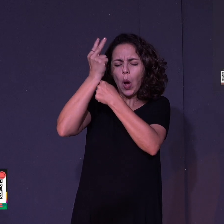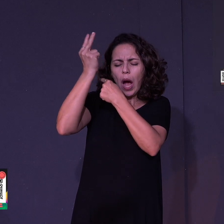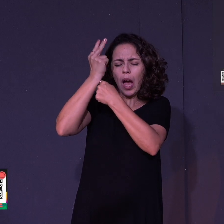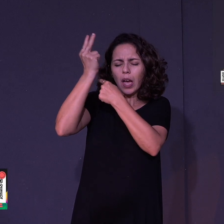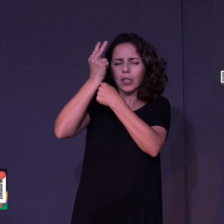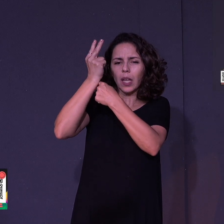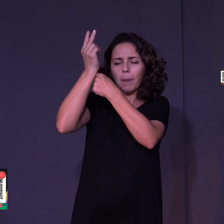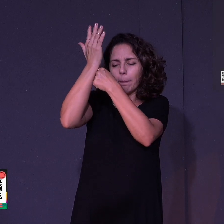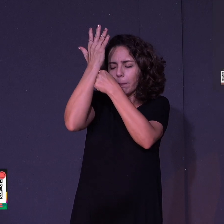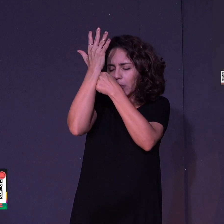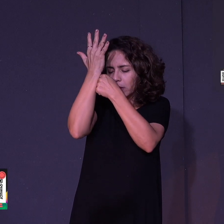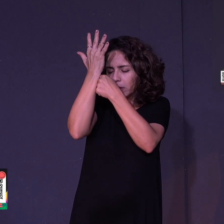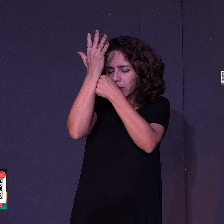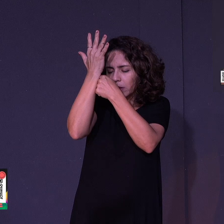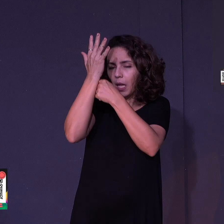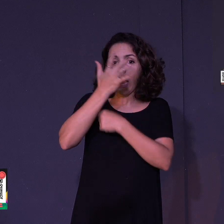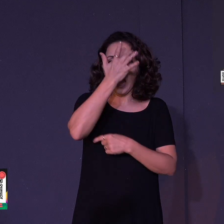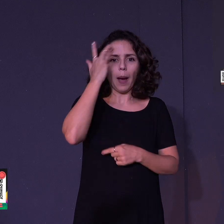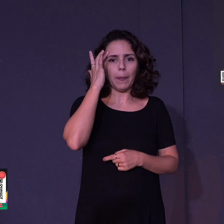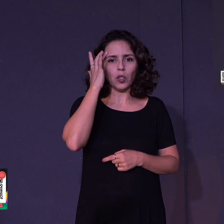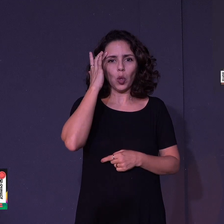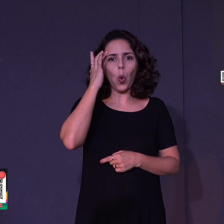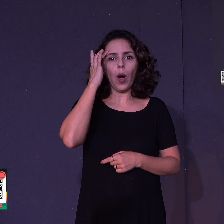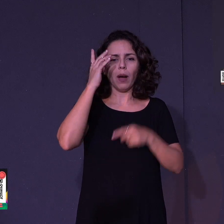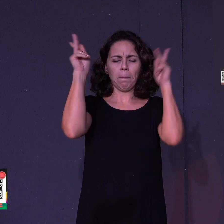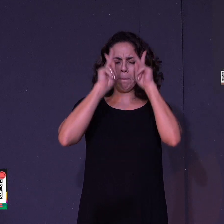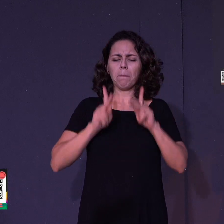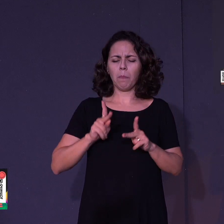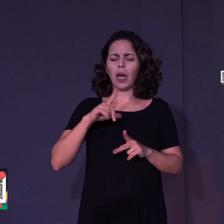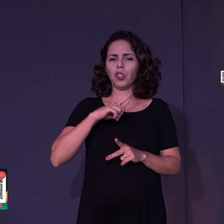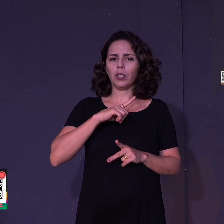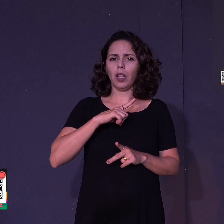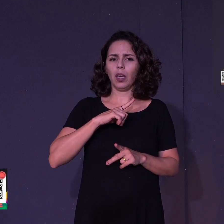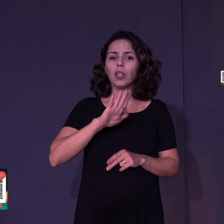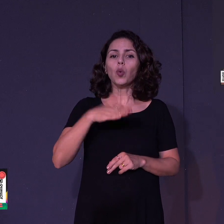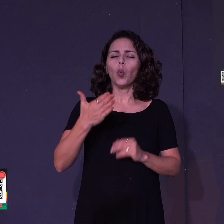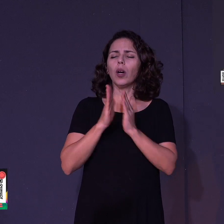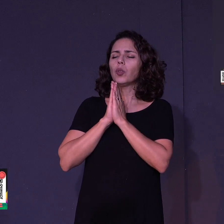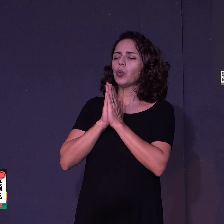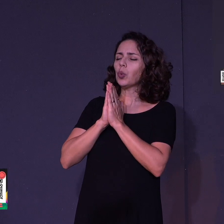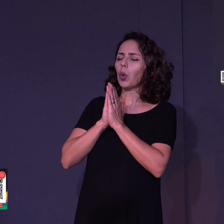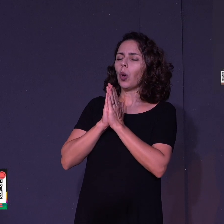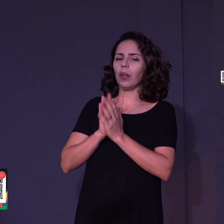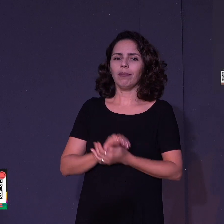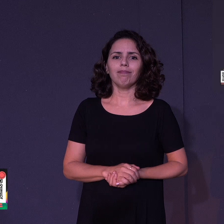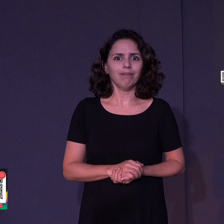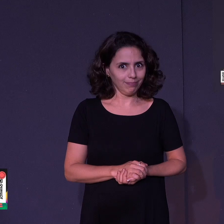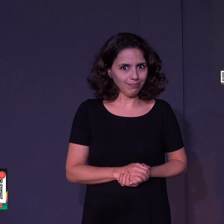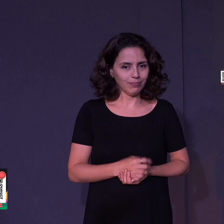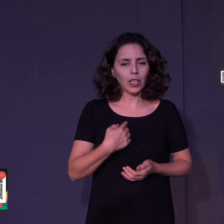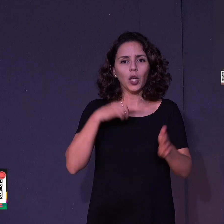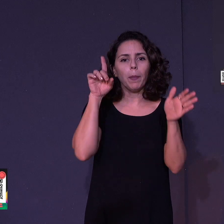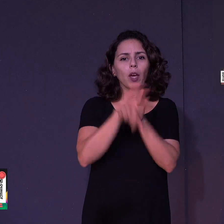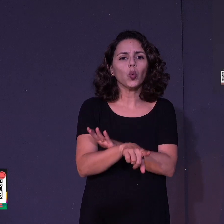em ti confia. Em quem nós temos confiado? Nas coisas, nas pessoas, nos